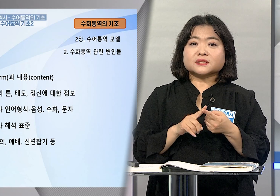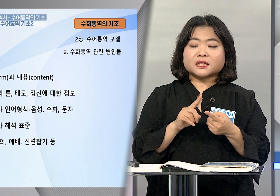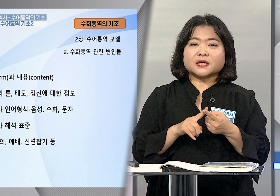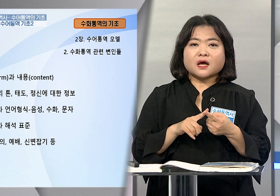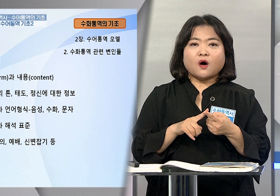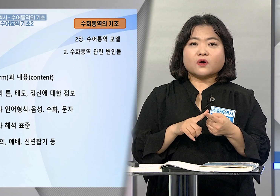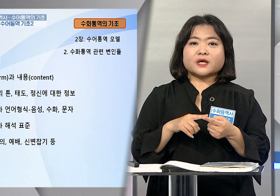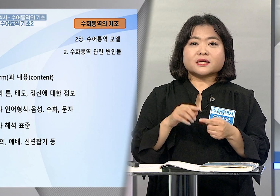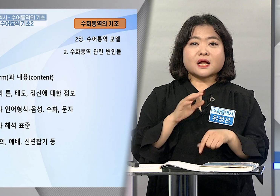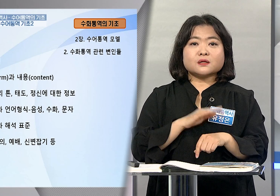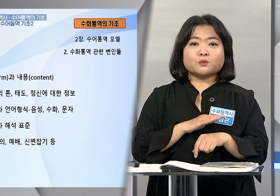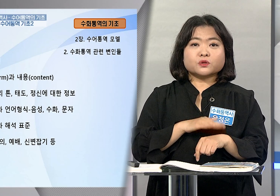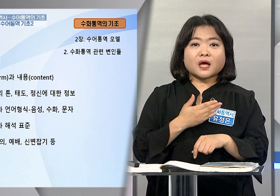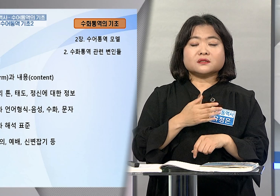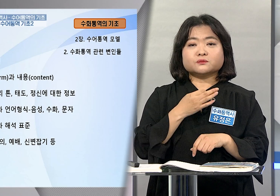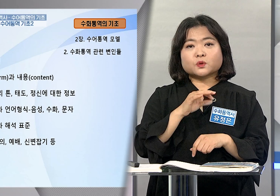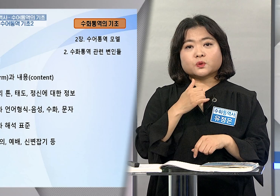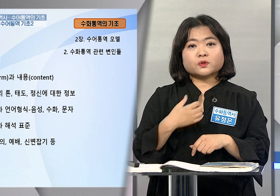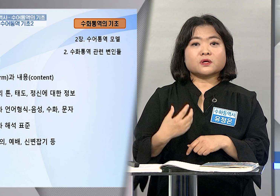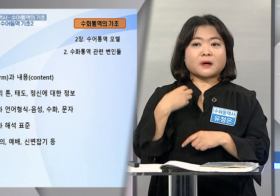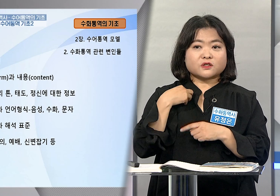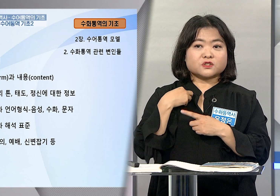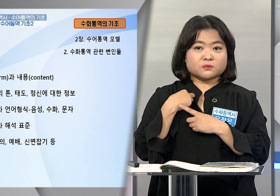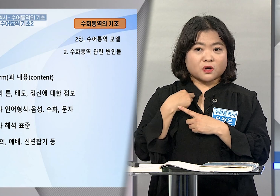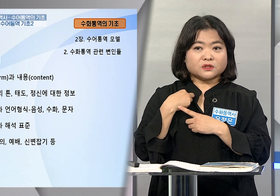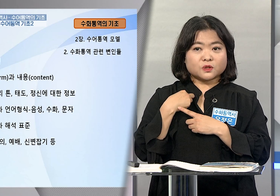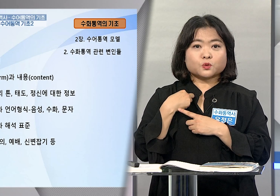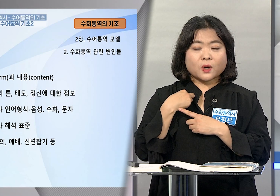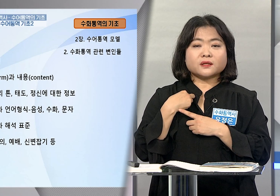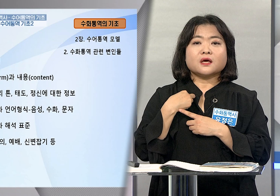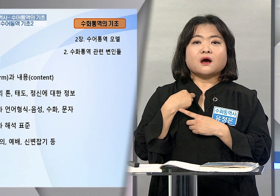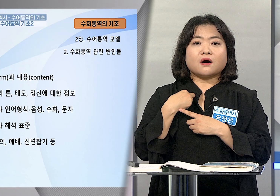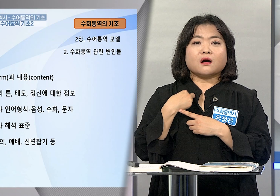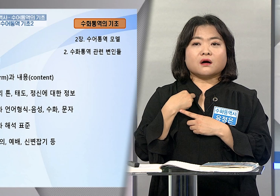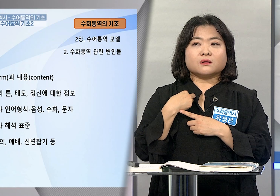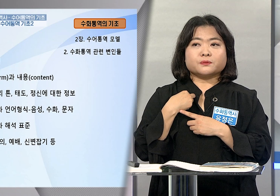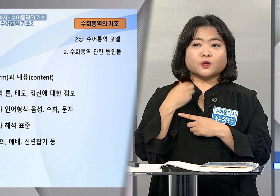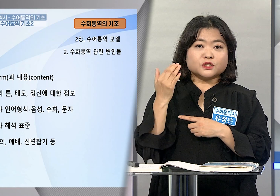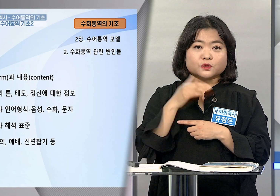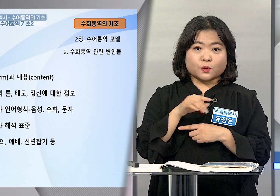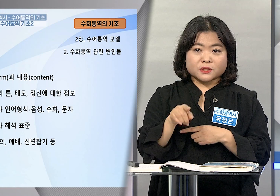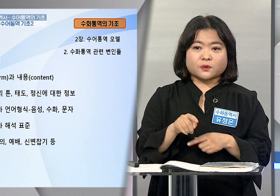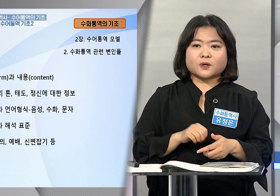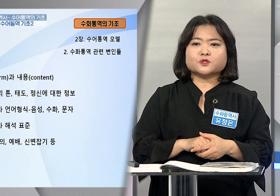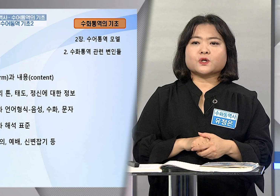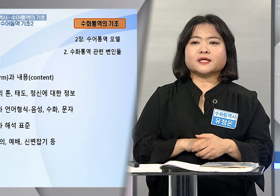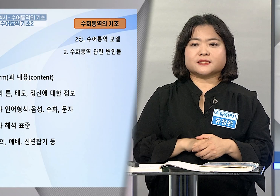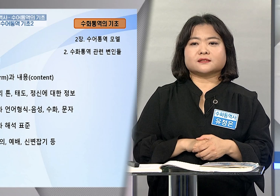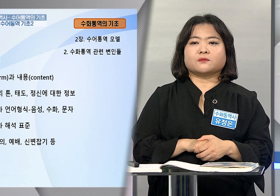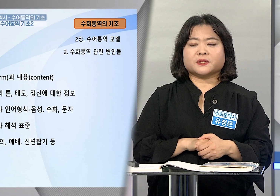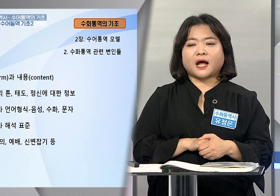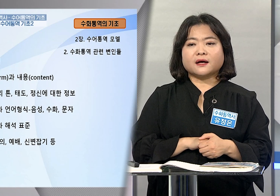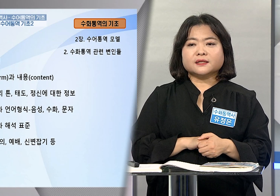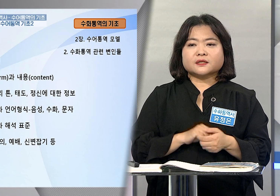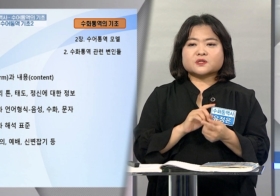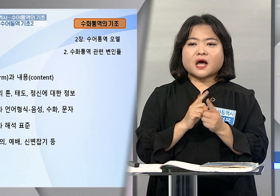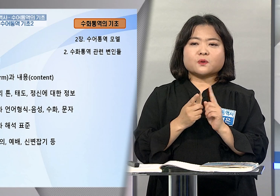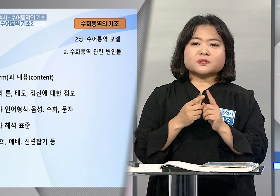것들이 내가 잘 못하는 음성 통역이 맡겨지면 이것 또한 변인으로 작용할 수가 있을 겁니다. 그